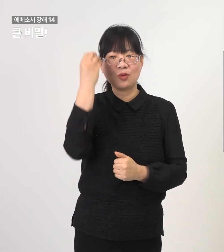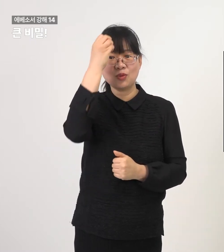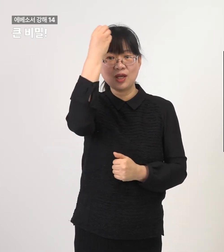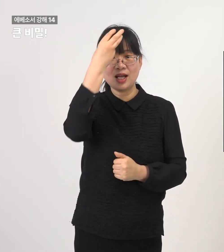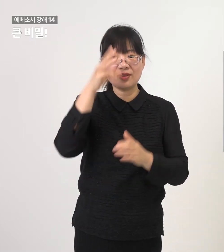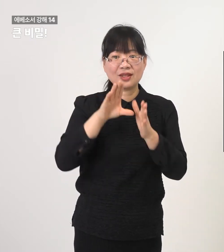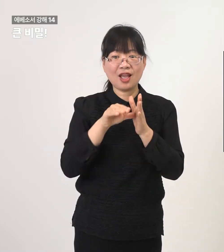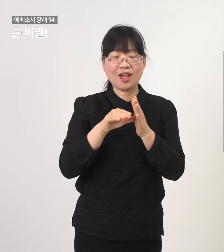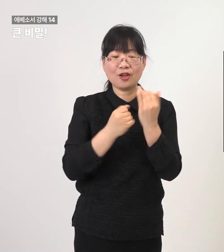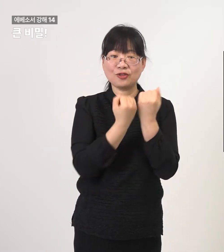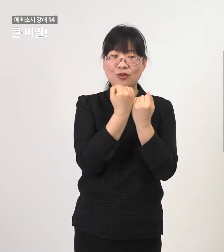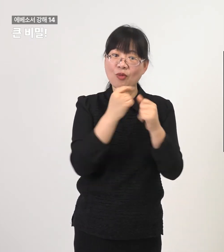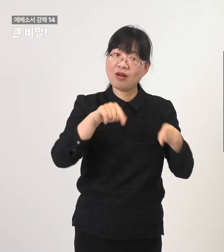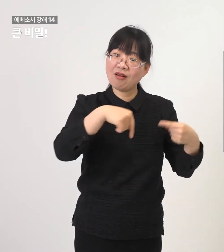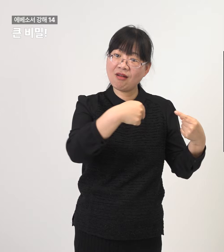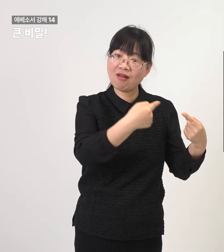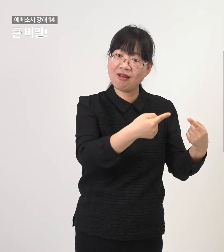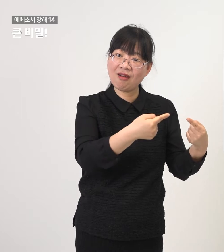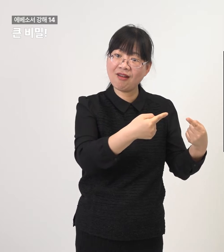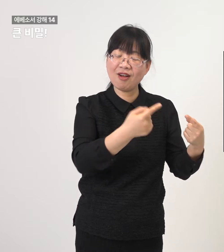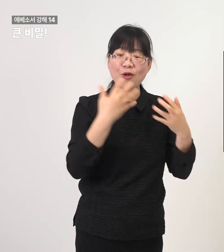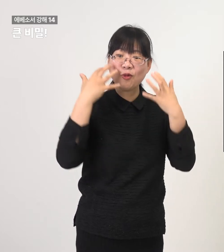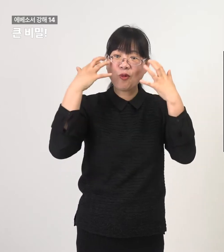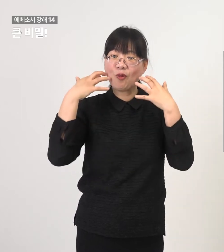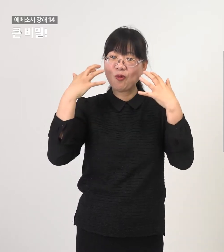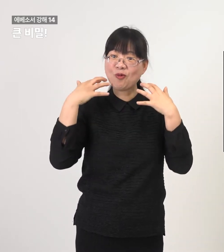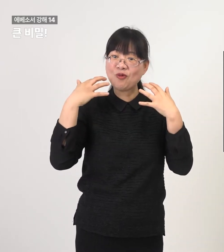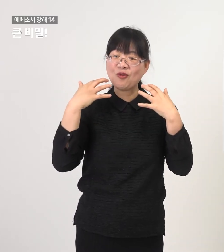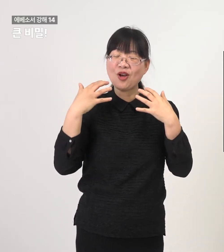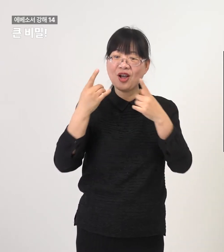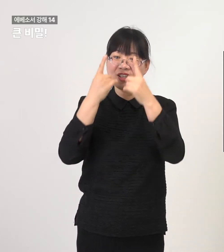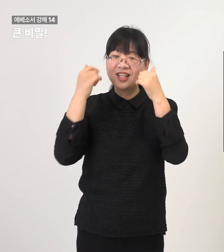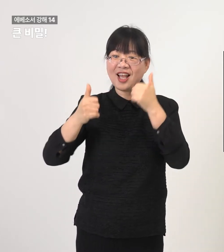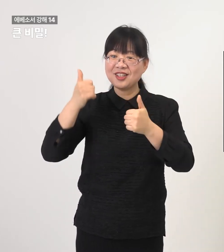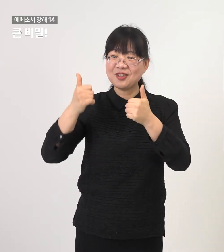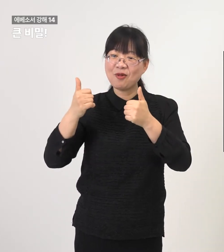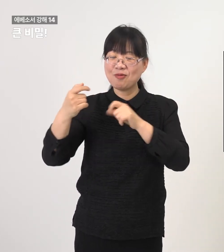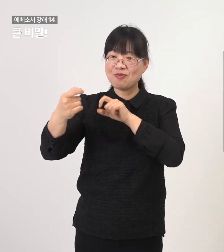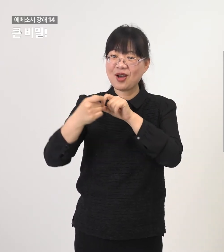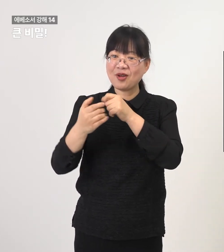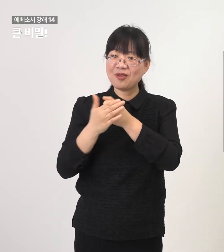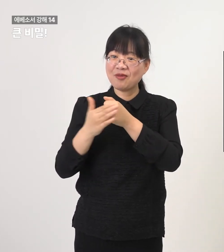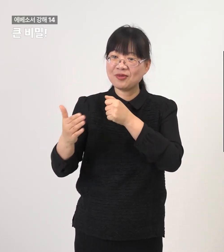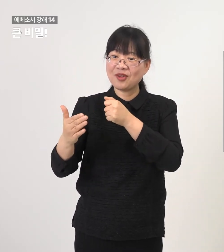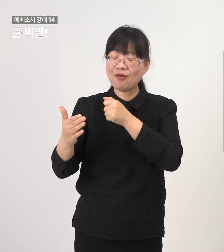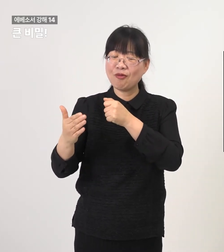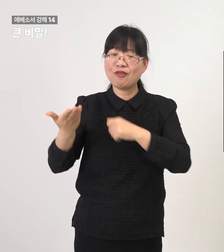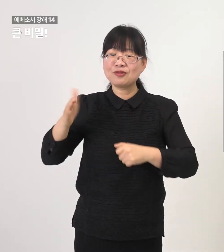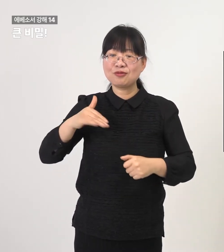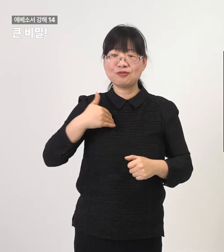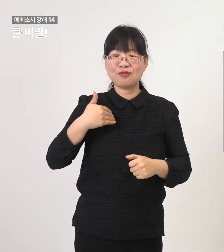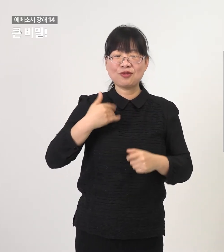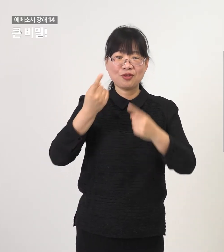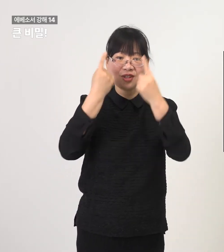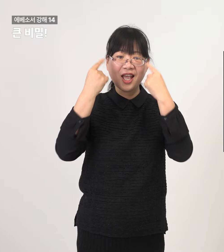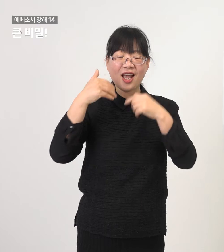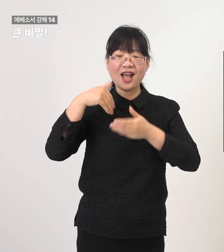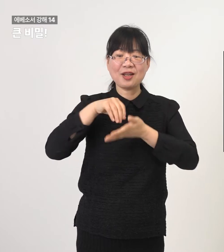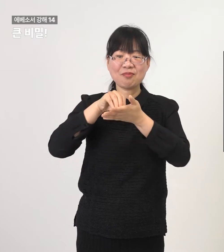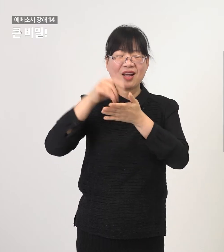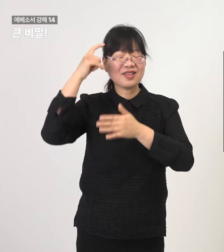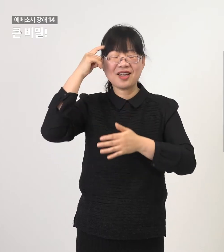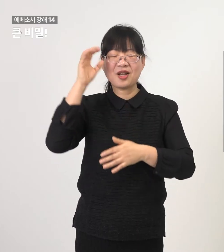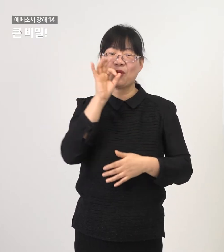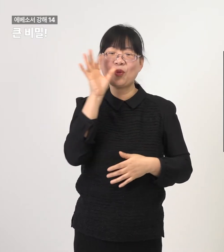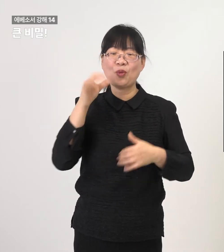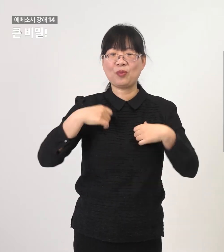때 수련회를 따라가요? 여름에 입시가 코앞인데. 근데 저는 아예 대학 갈 생각을 안 하고